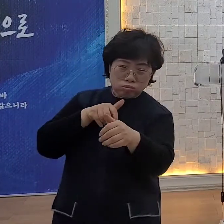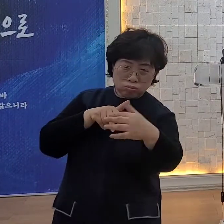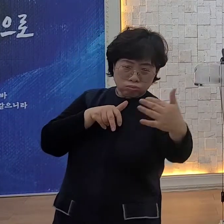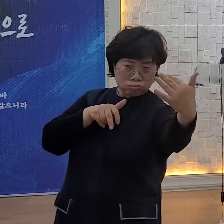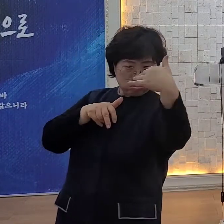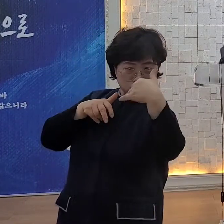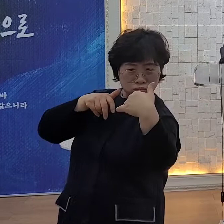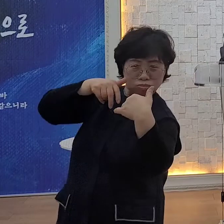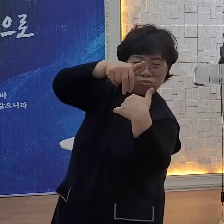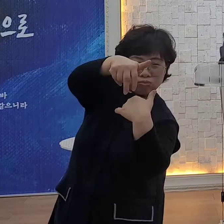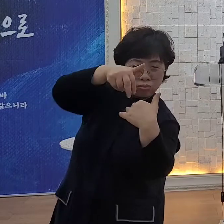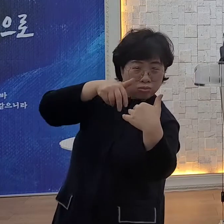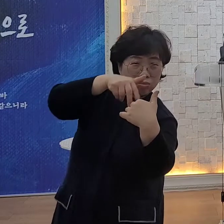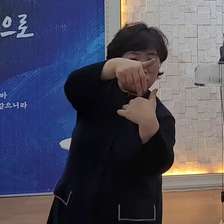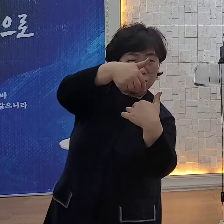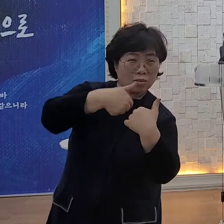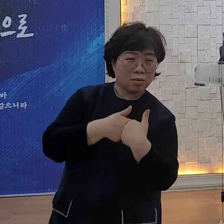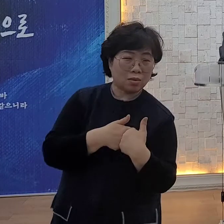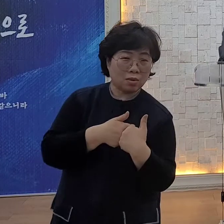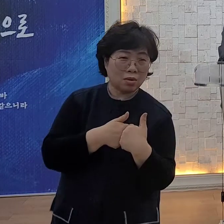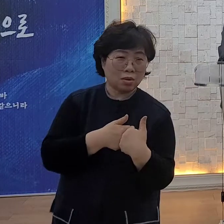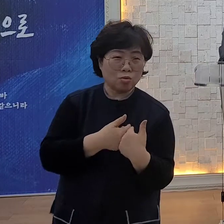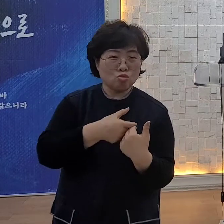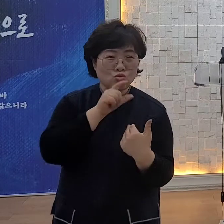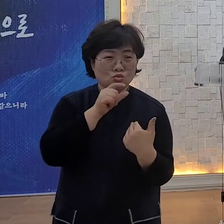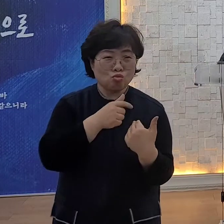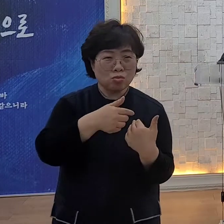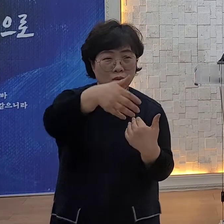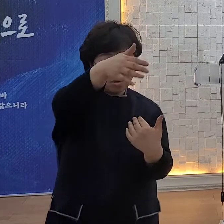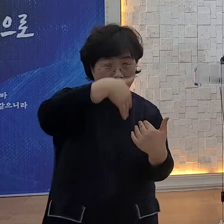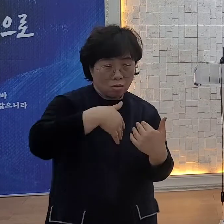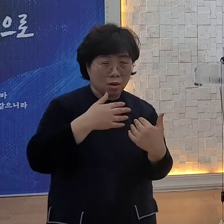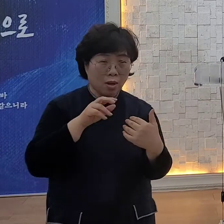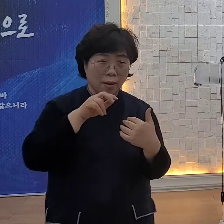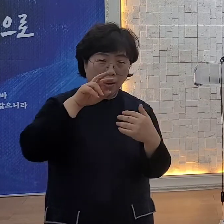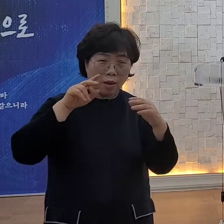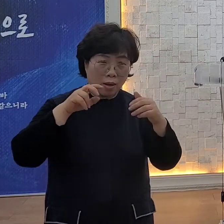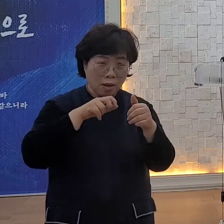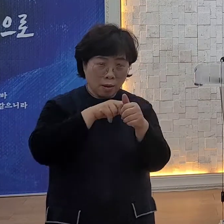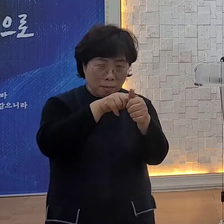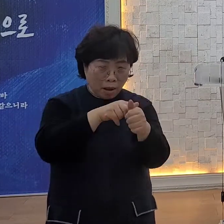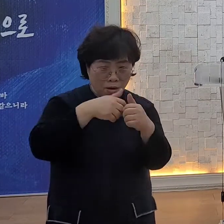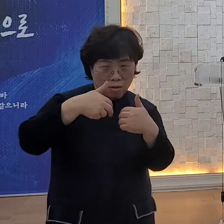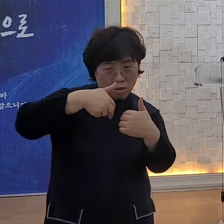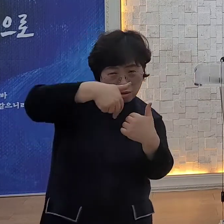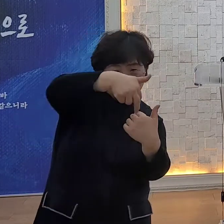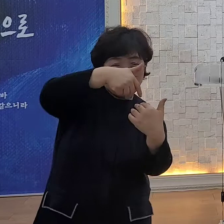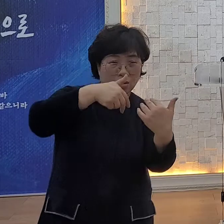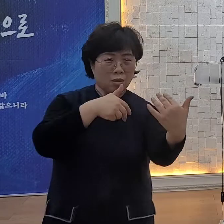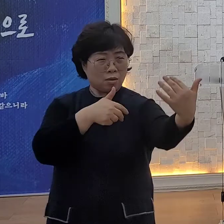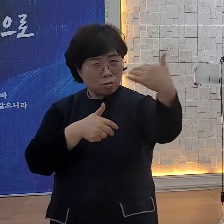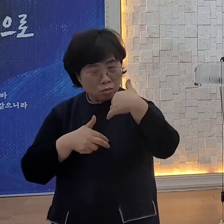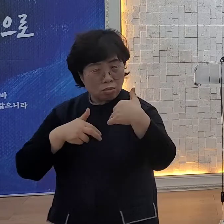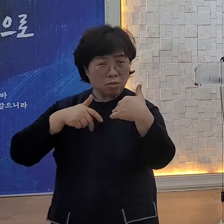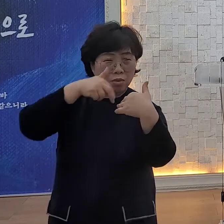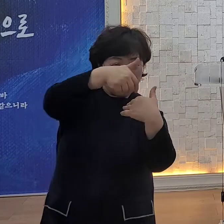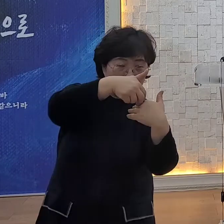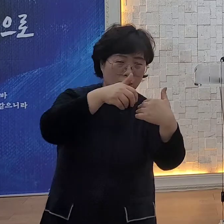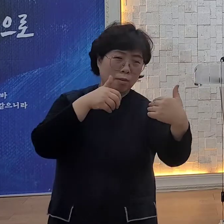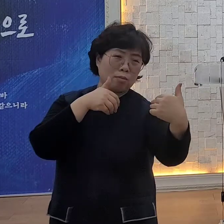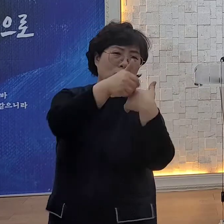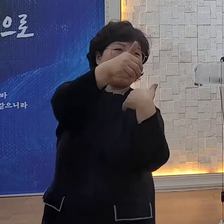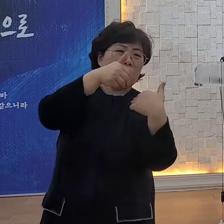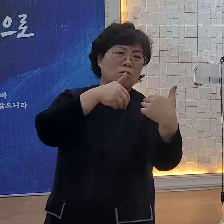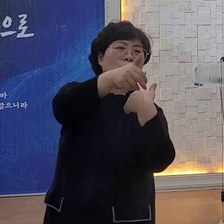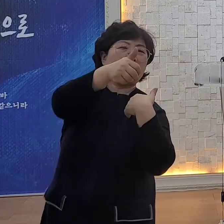막 물살을 거슬러 올라가는데, 여러분 말이 수영을 아무리 잘하지만 그 홍수 때 밀려오는 그